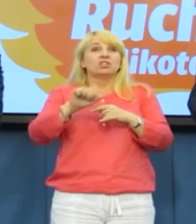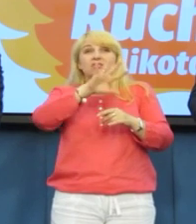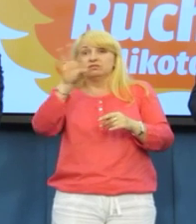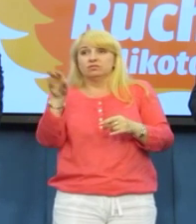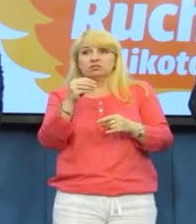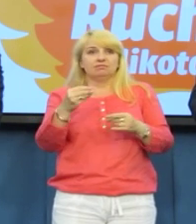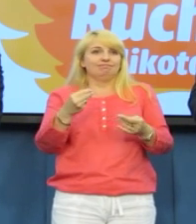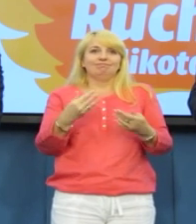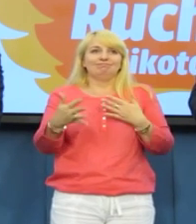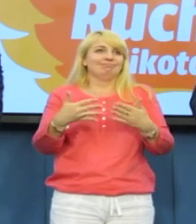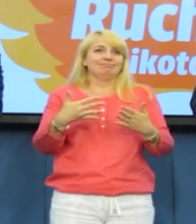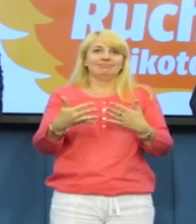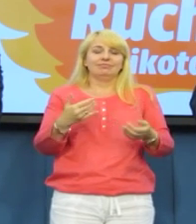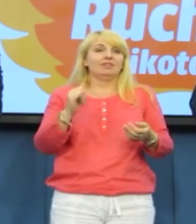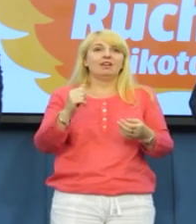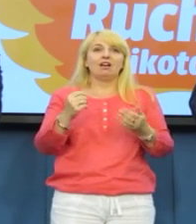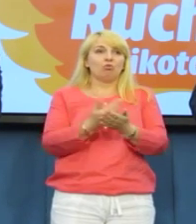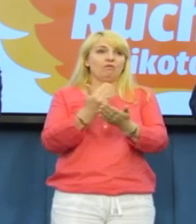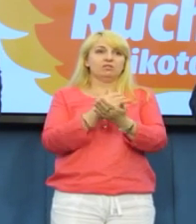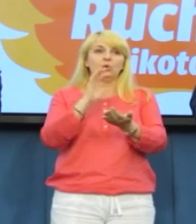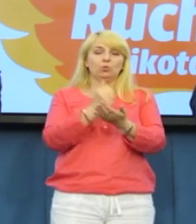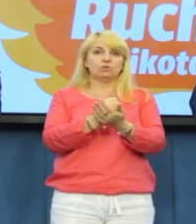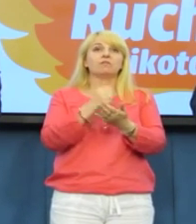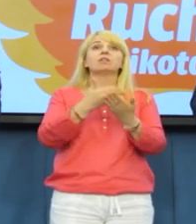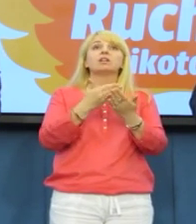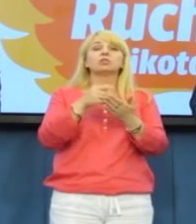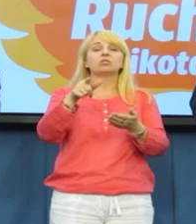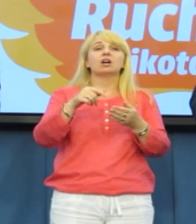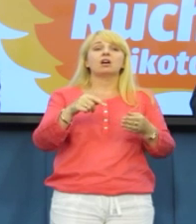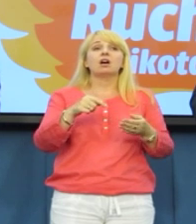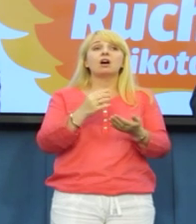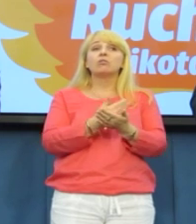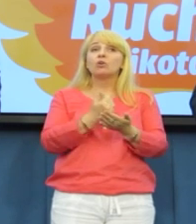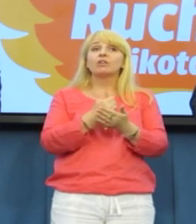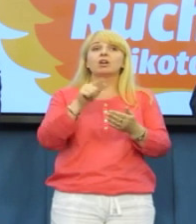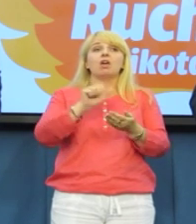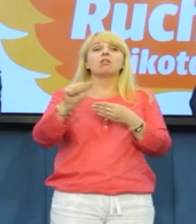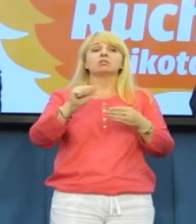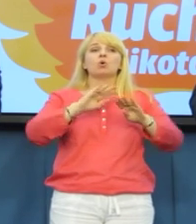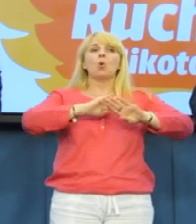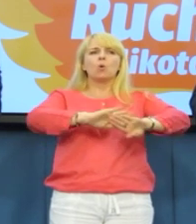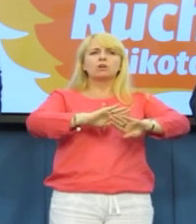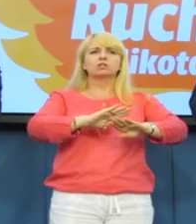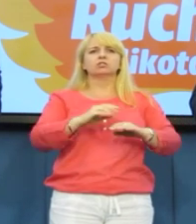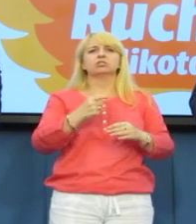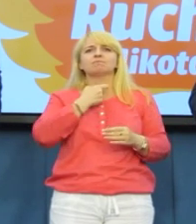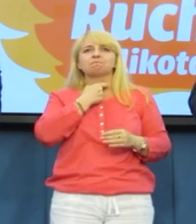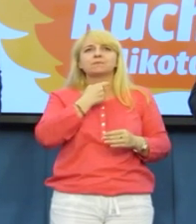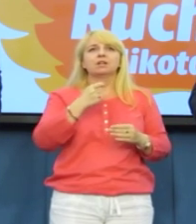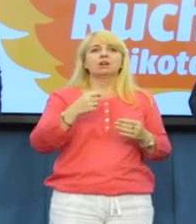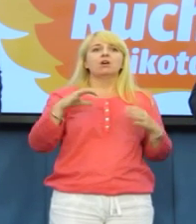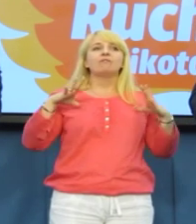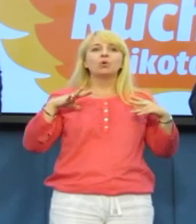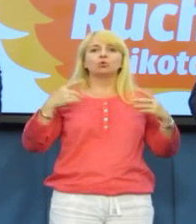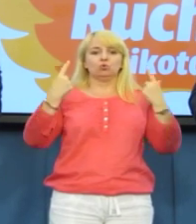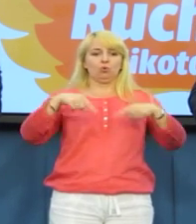tej nowelizacji. Istotą tej nowelizacji jest bowiem ograniczanie wolności obywatelskich w sposób niespotykany w żadnej innej demokracji. Dlatego